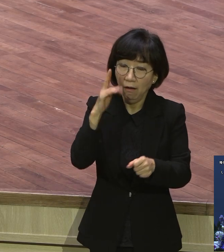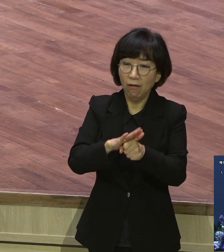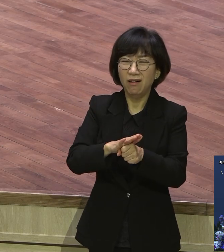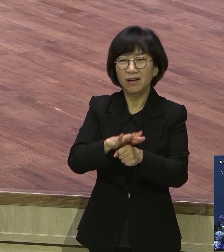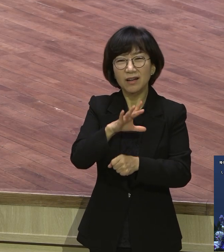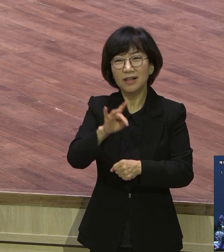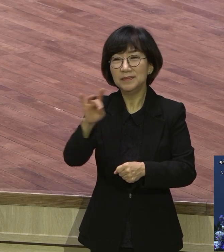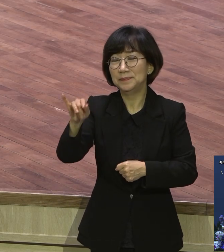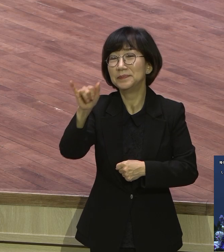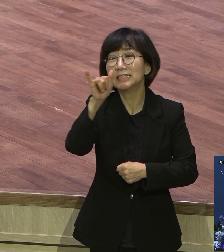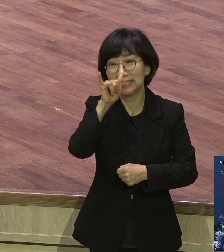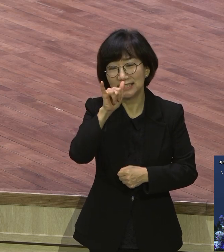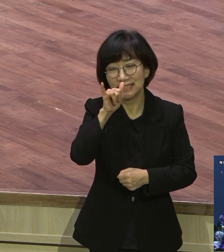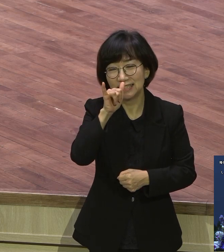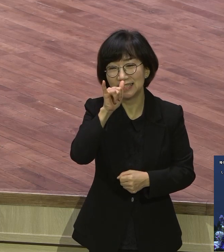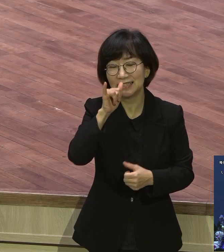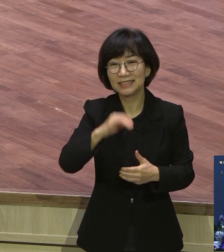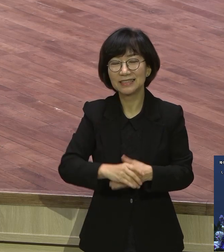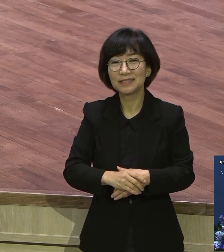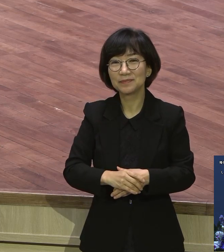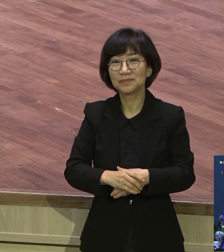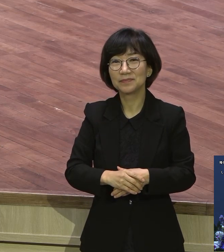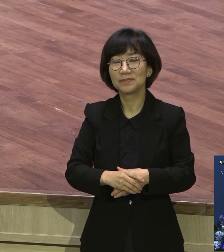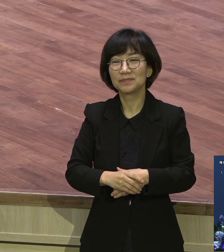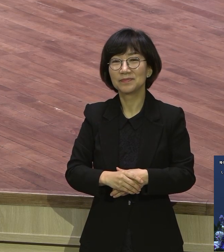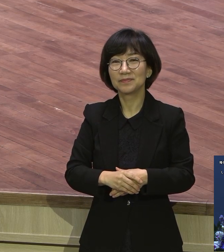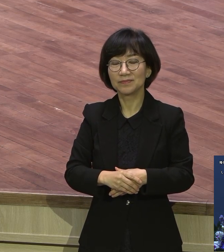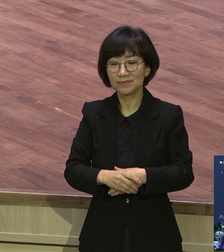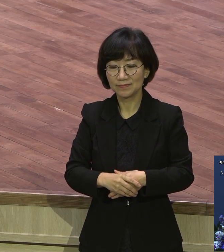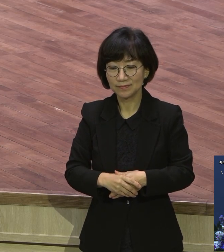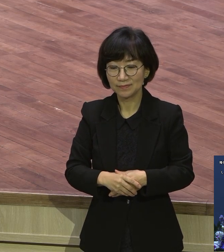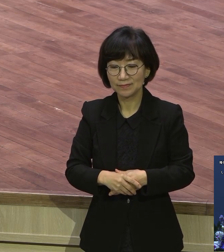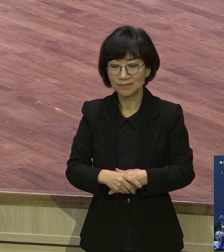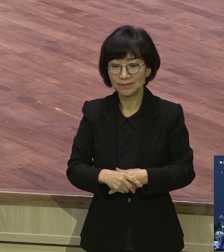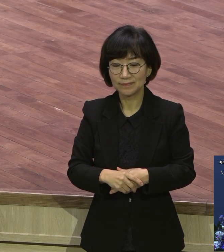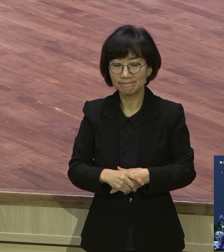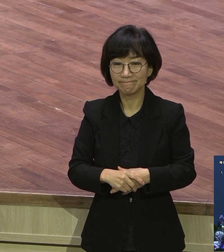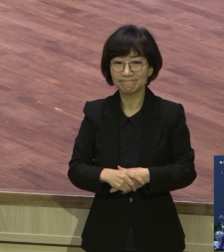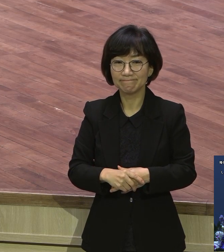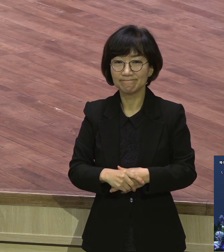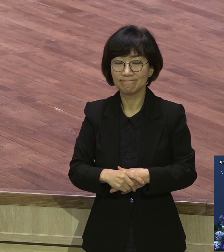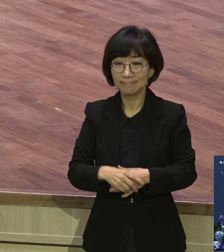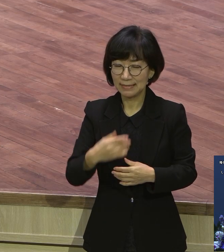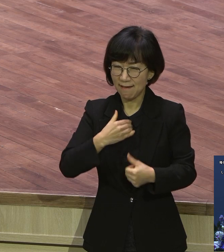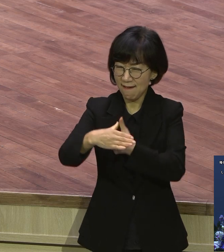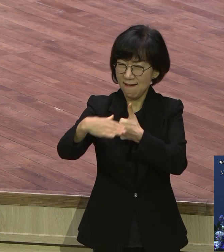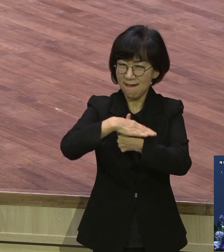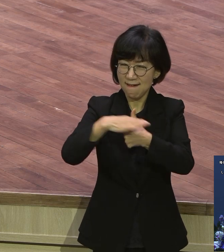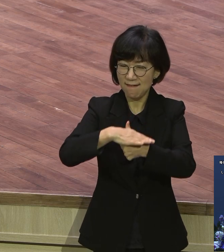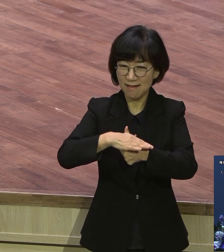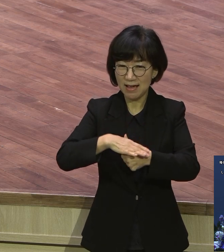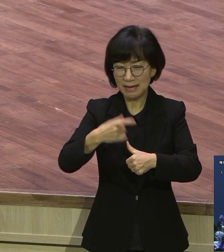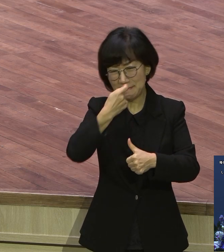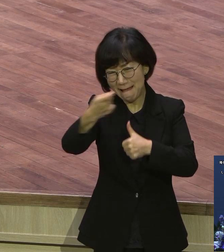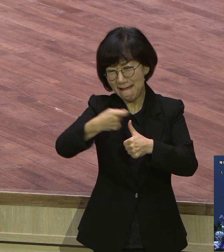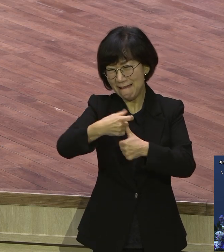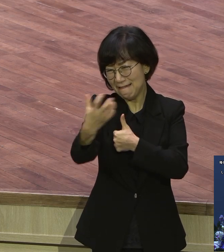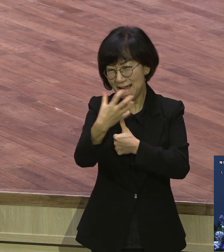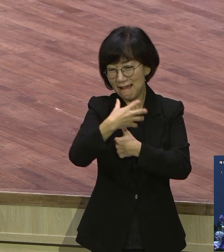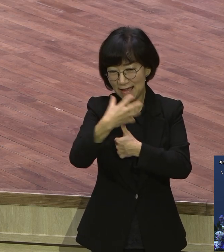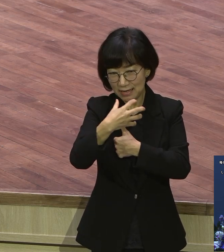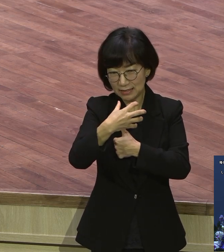그럴 수 있겠지 그러면 내가 뭐요 용서하면 하나님이 그 사람 마음에 자다 가셔서